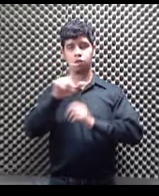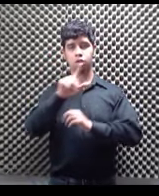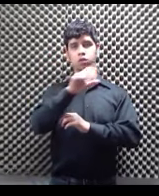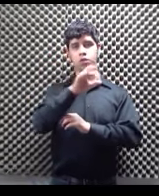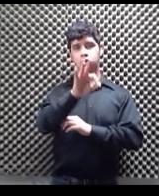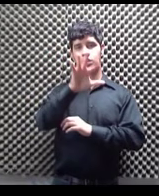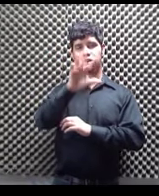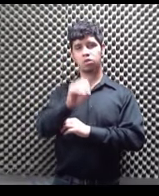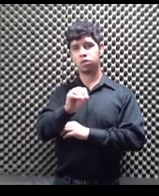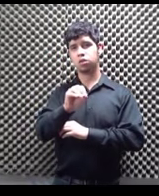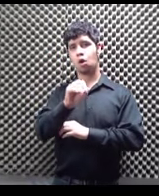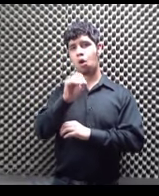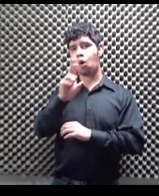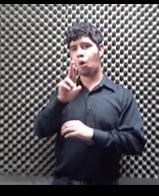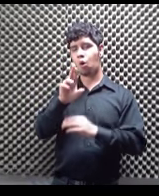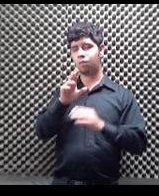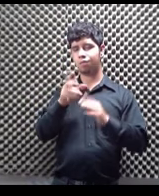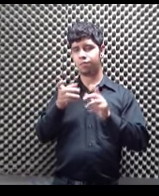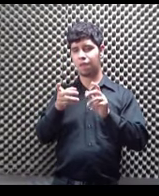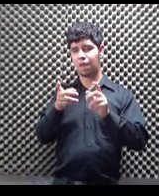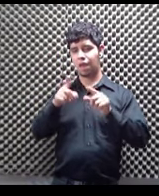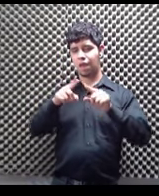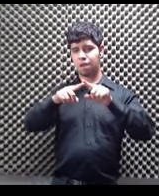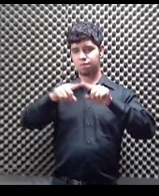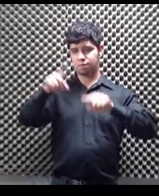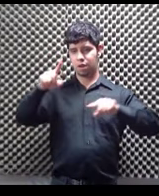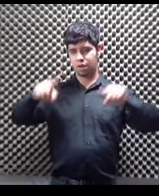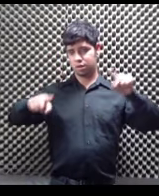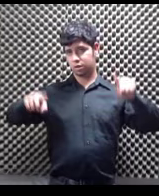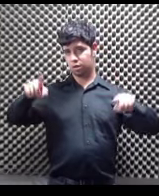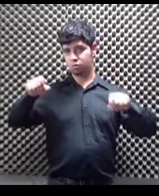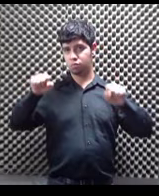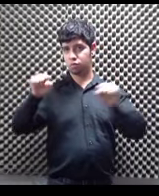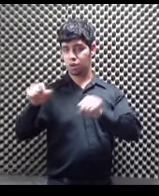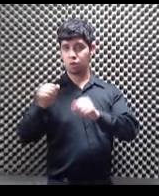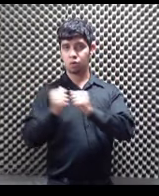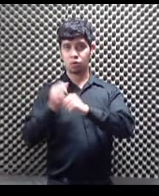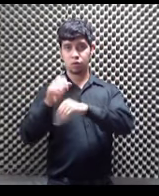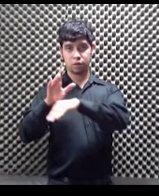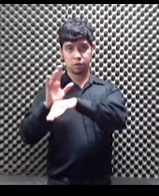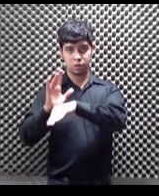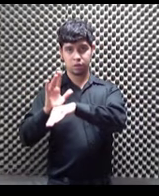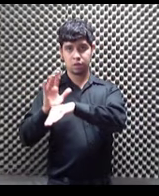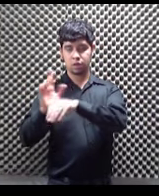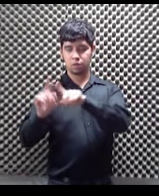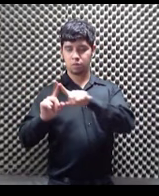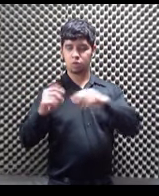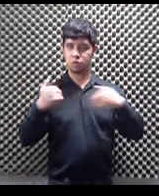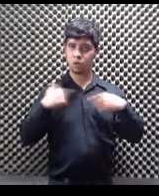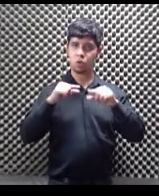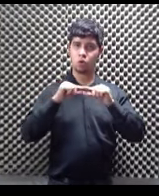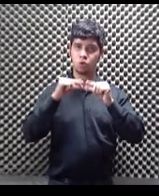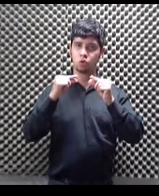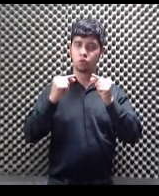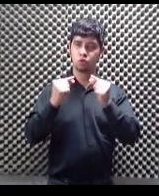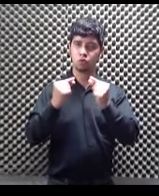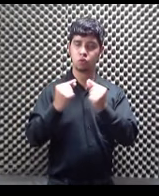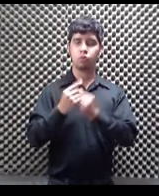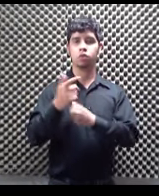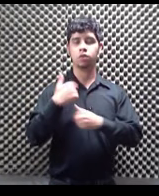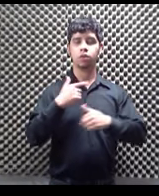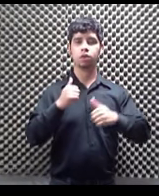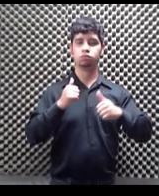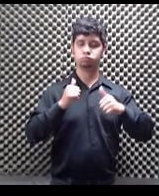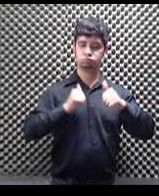irme un poco hacia el cine, que eso era otra posibilidad. Pero tengo un grupo de actores que todo